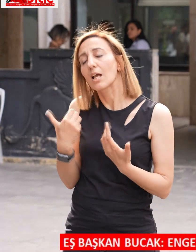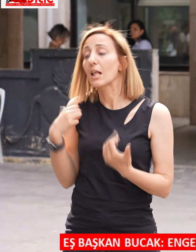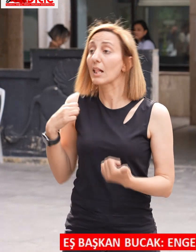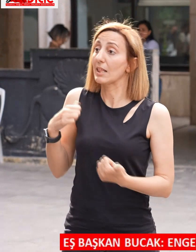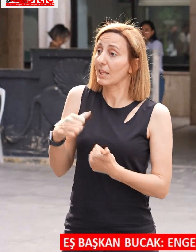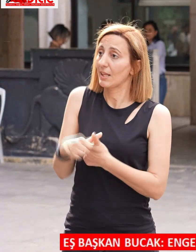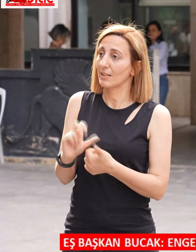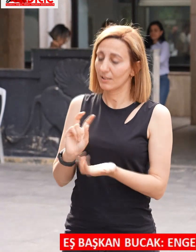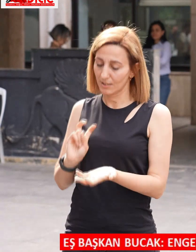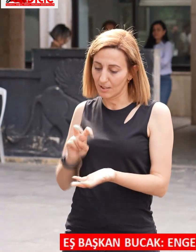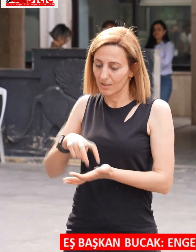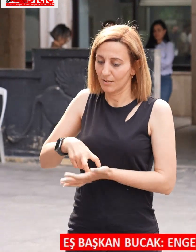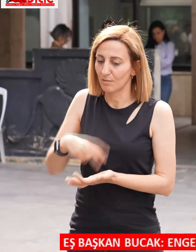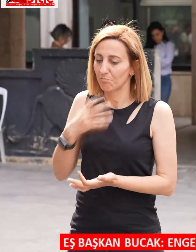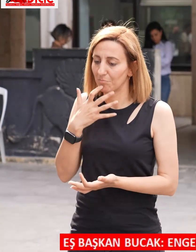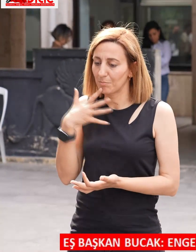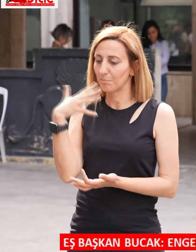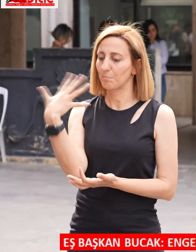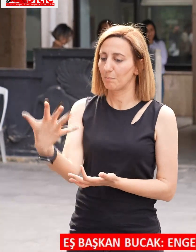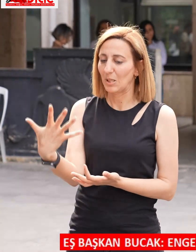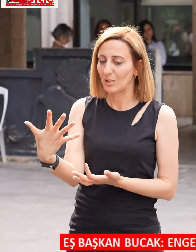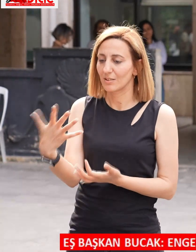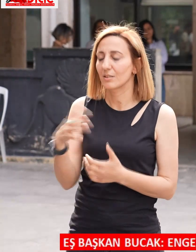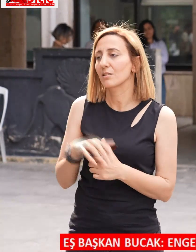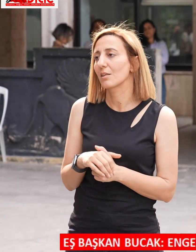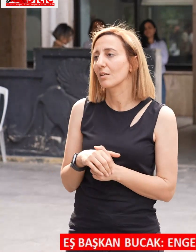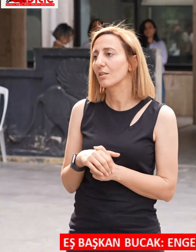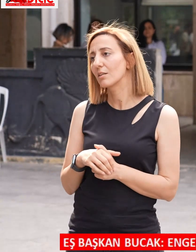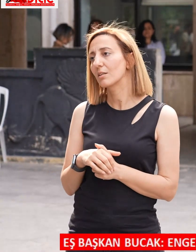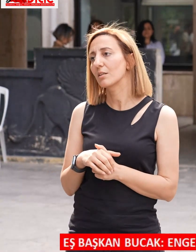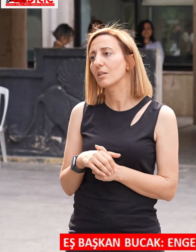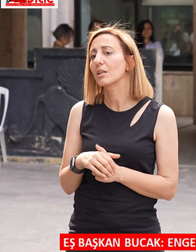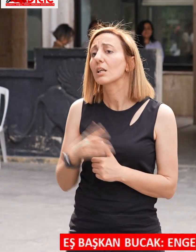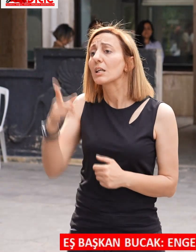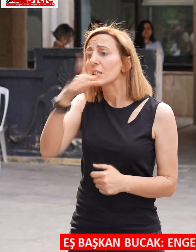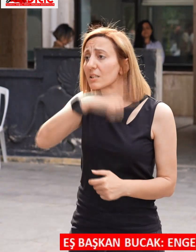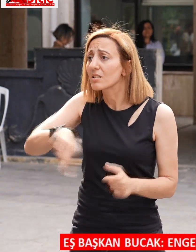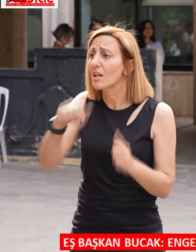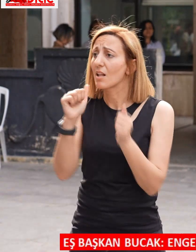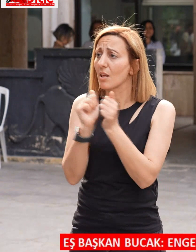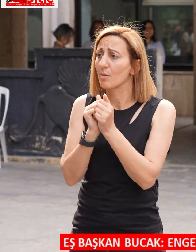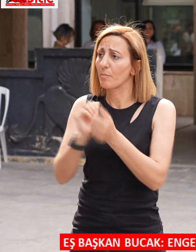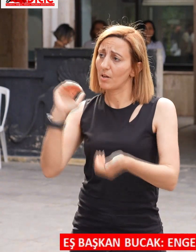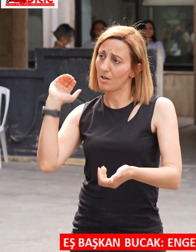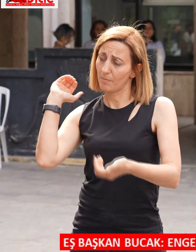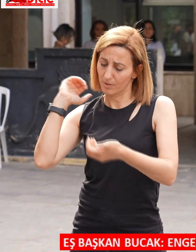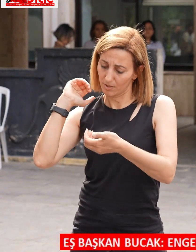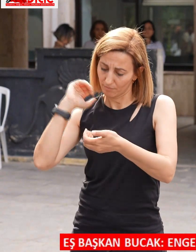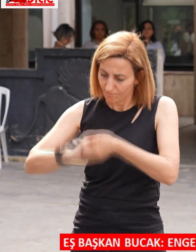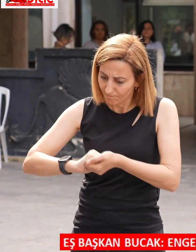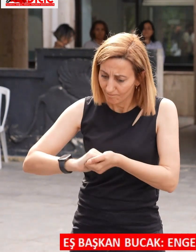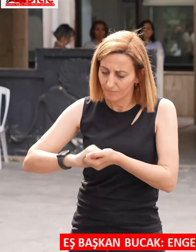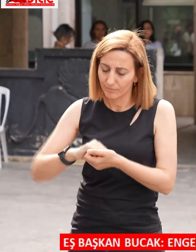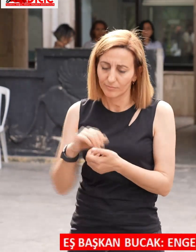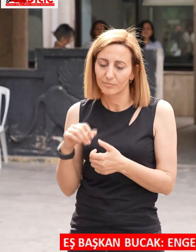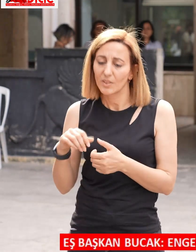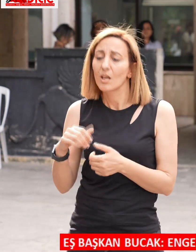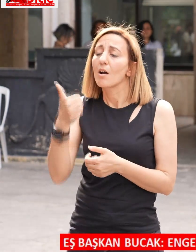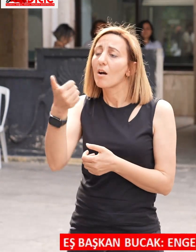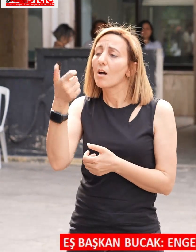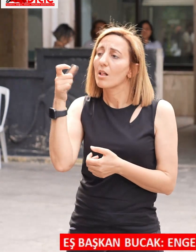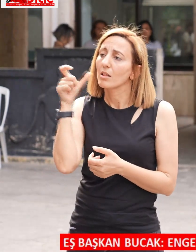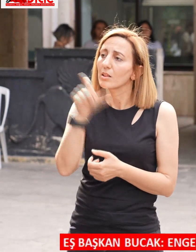Yeniden önümüzdeki 5 yılı sizlerle beraber inşa ederken ve önümüzdeki 6